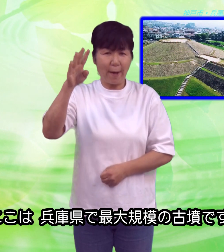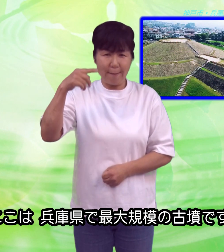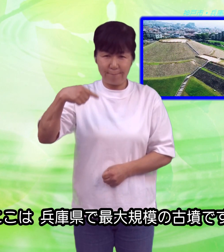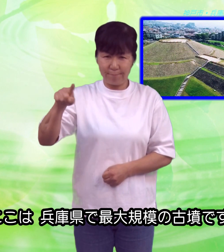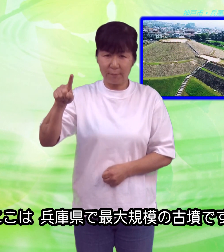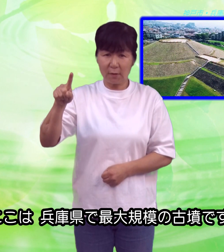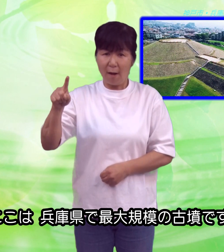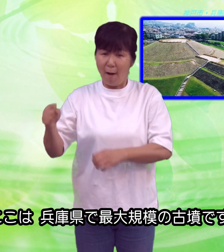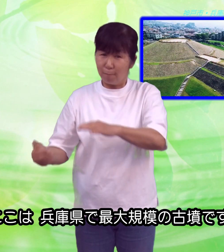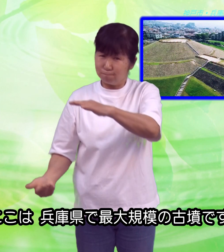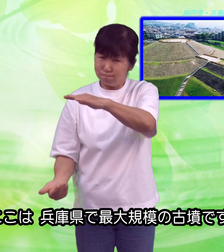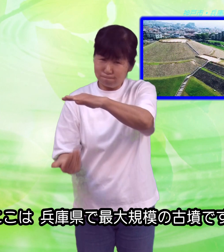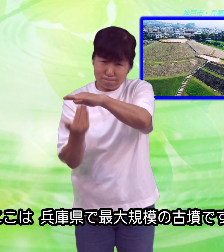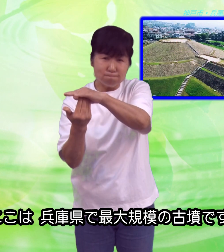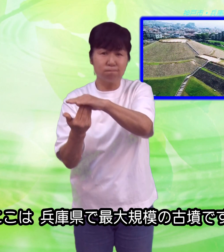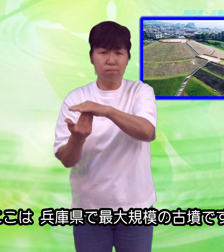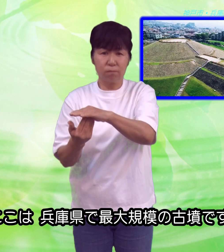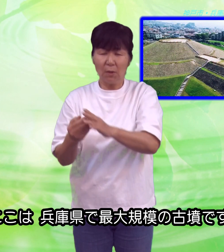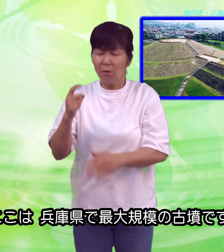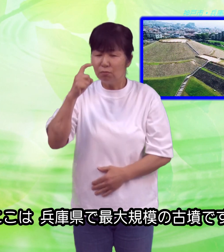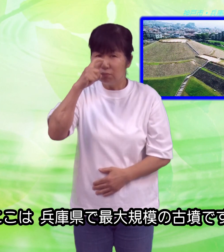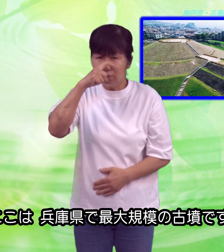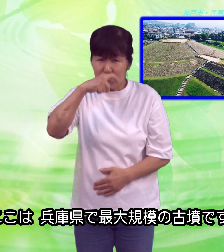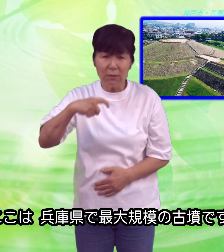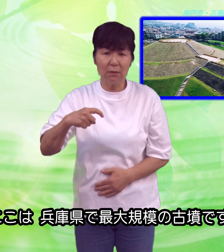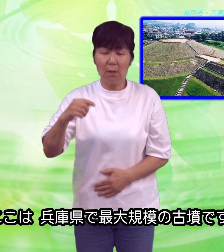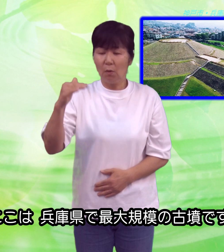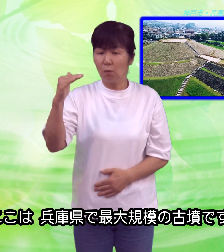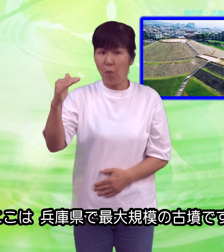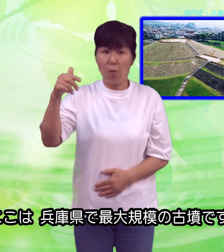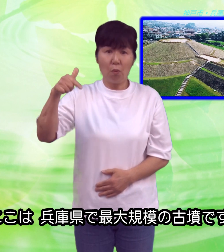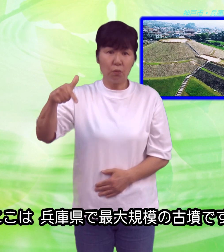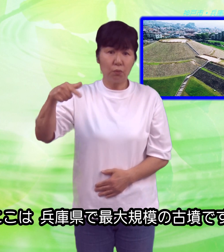ここは兵庫県で最大規模の古墳です